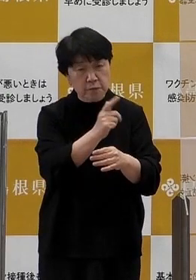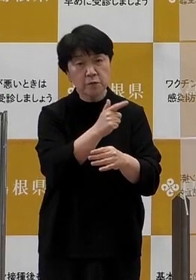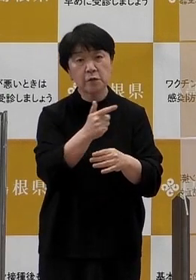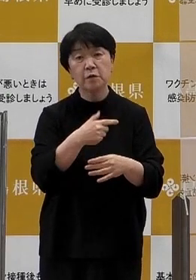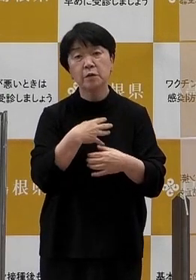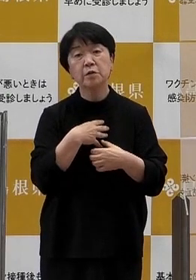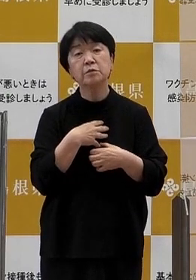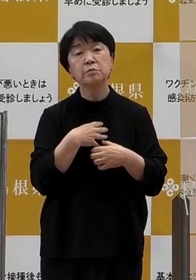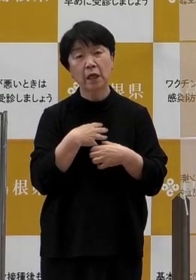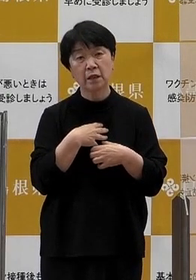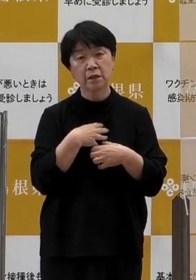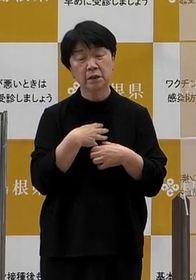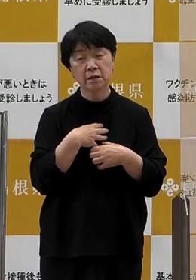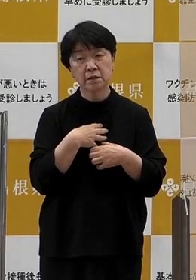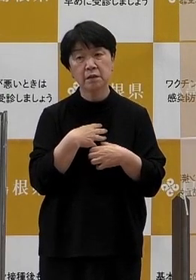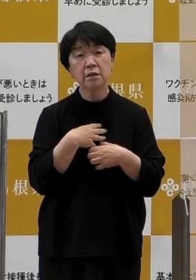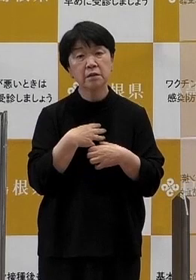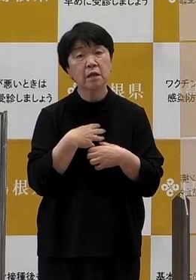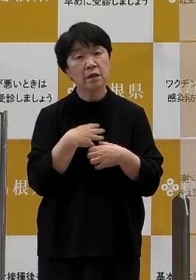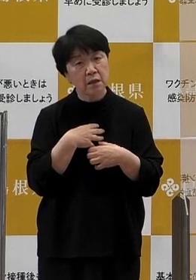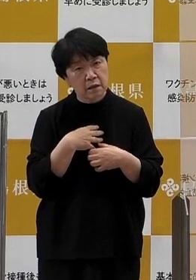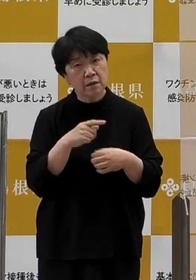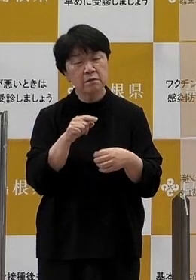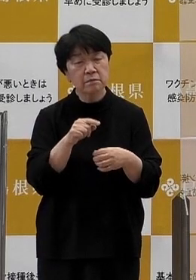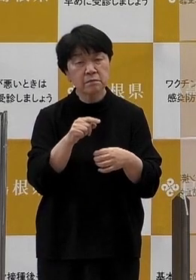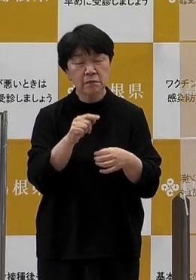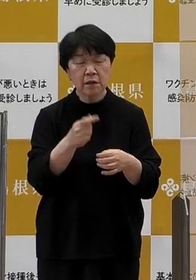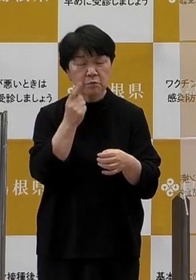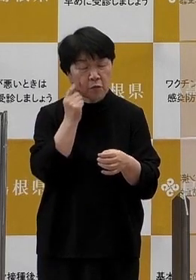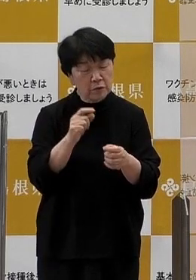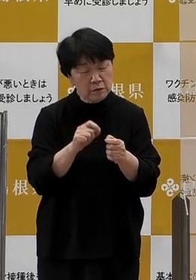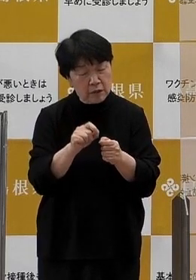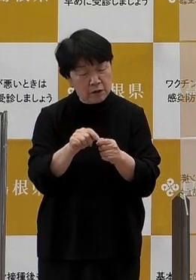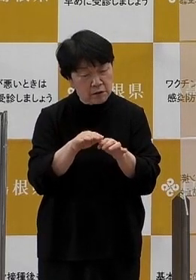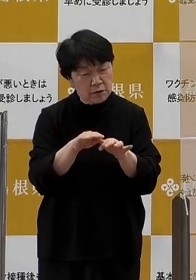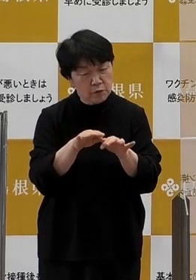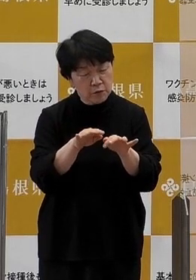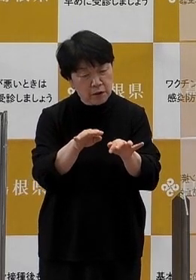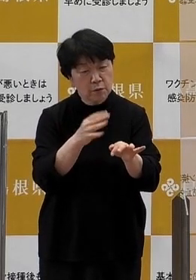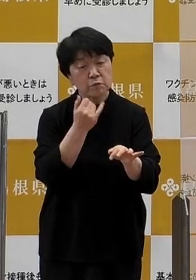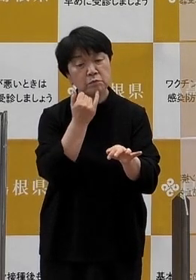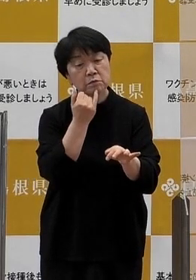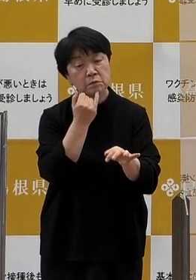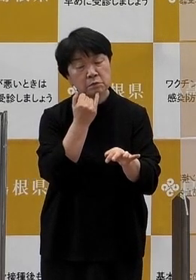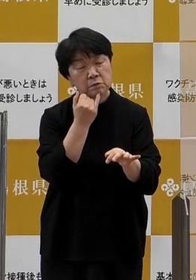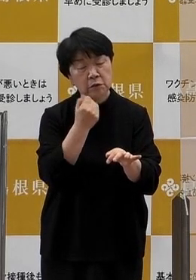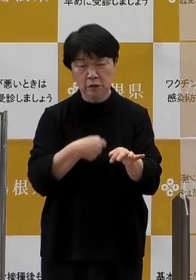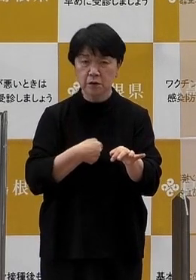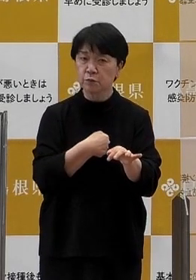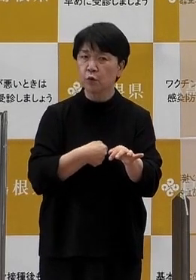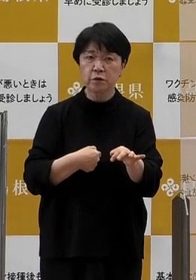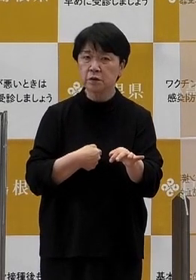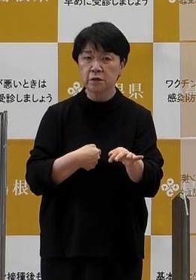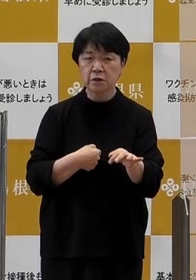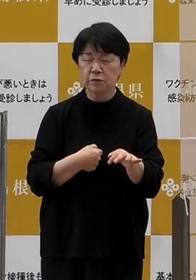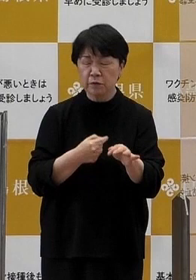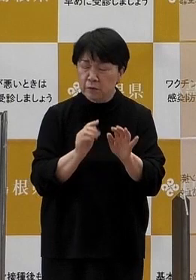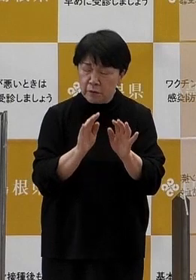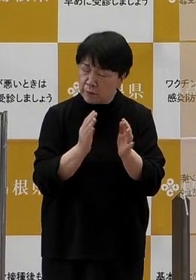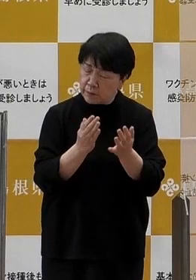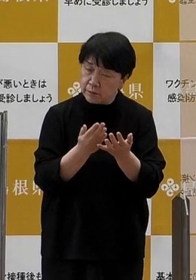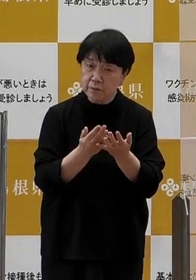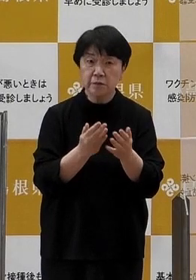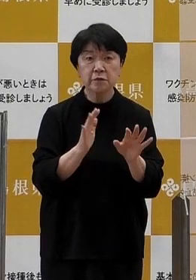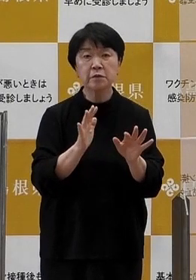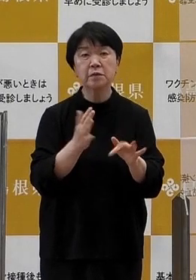2倍にしたっていいんじゃないか、ある程度感染者数が増えたっていいんじゃないかっていうふうに舵を切れるような、その舵を切るような、す